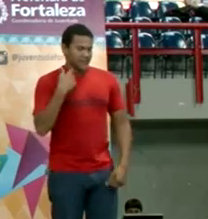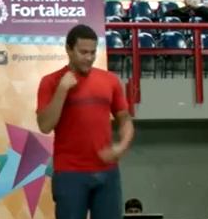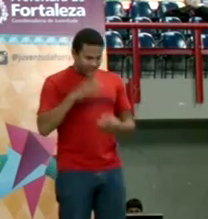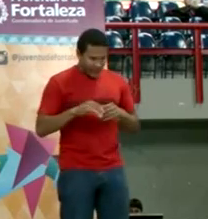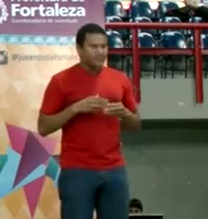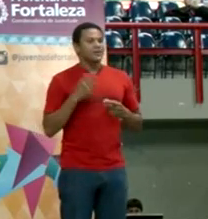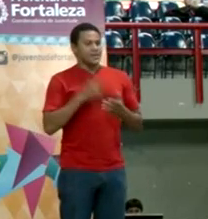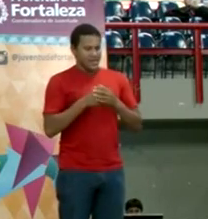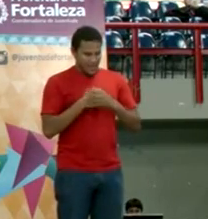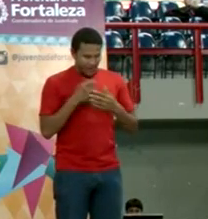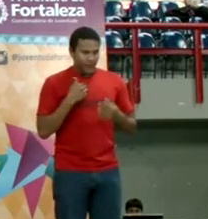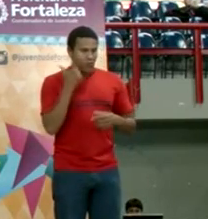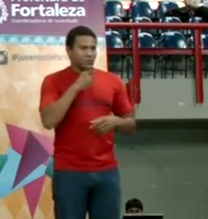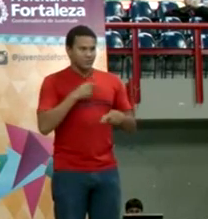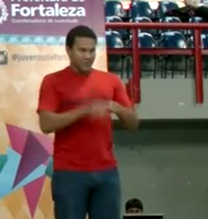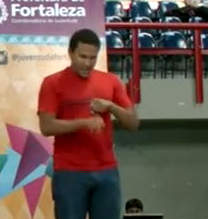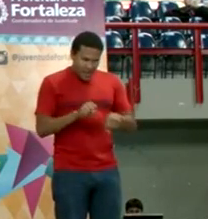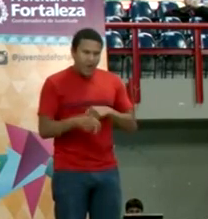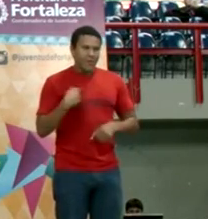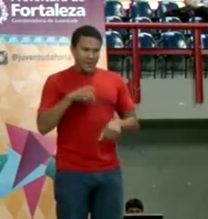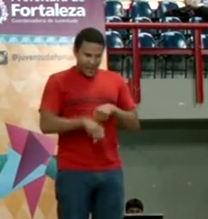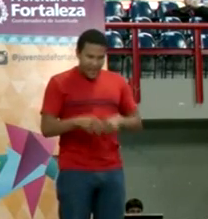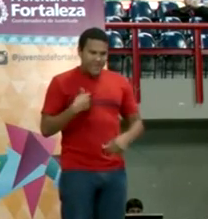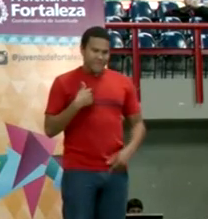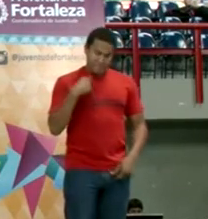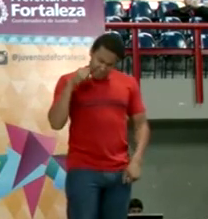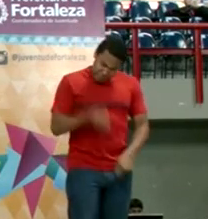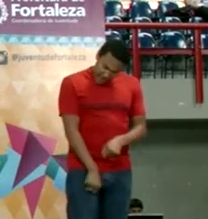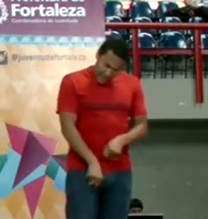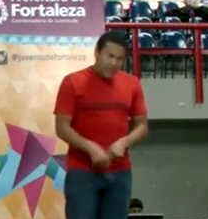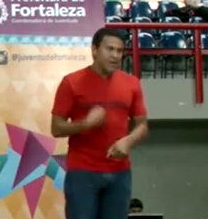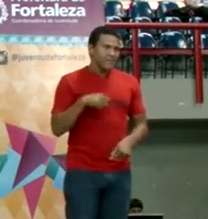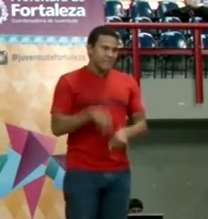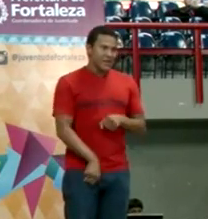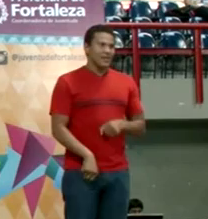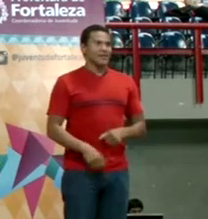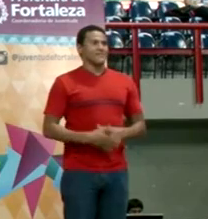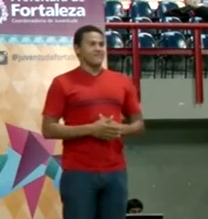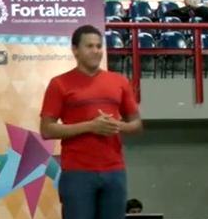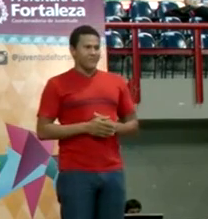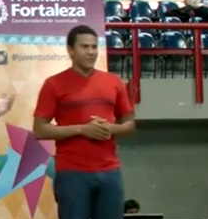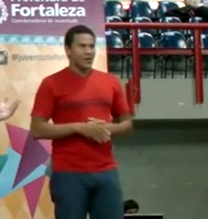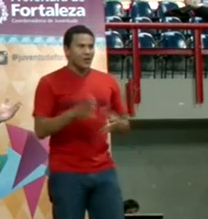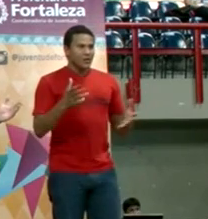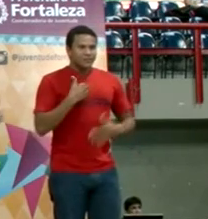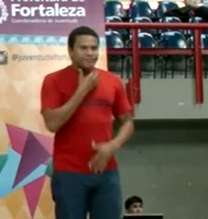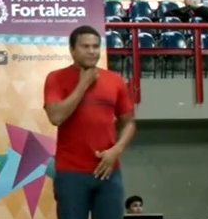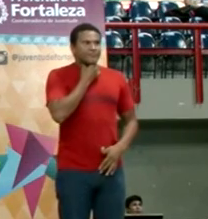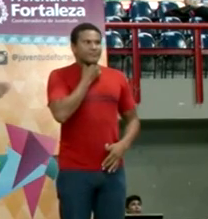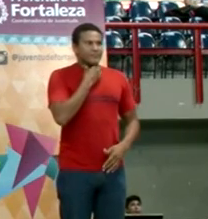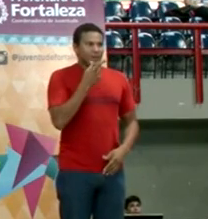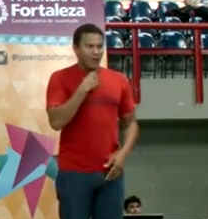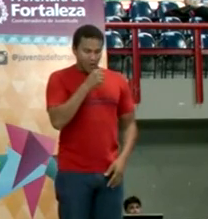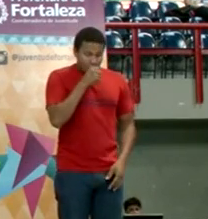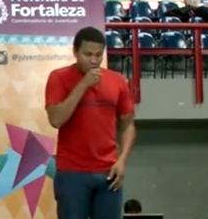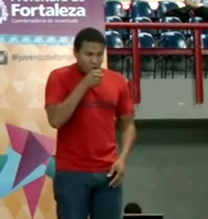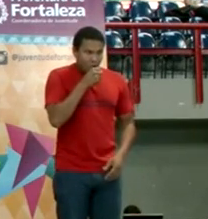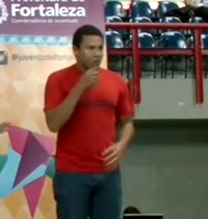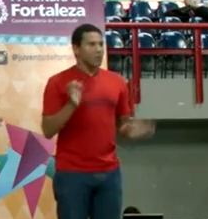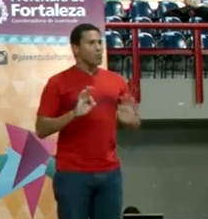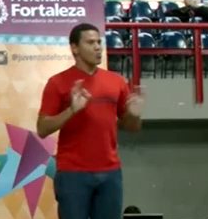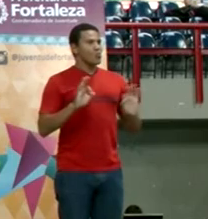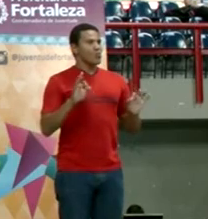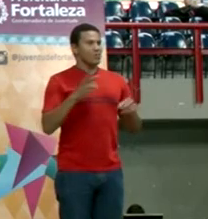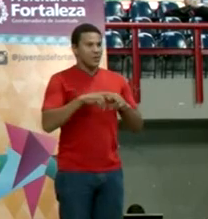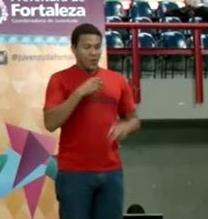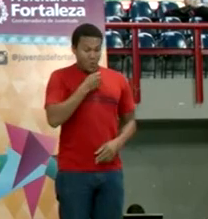Eu vou matar. Isso aí, hoje eu vim foi para matar. Nem tossiu porque ele tinha tuberculose, o cara tossia 10%